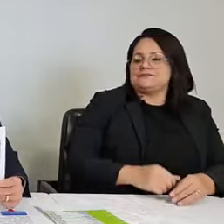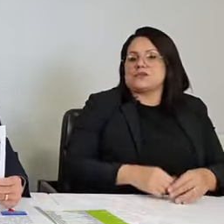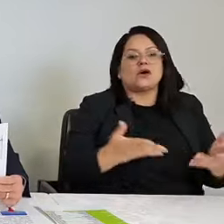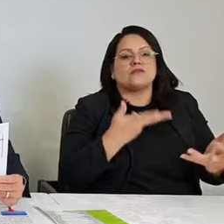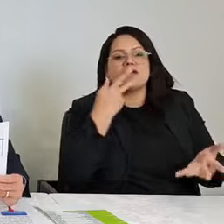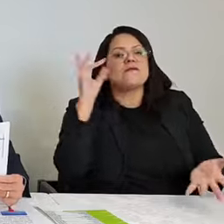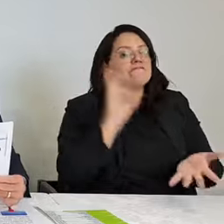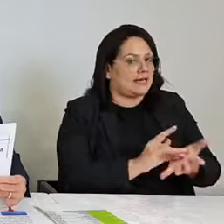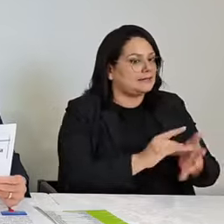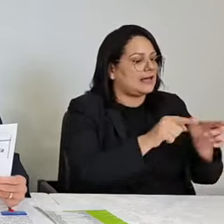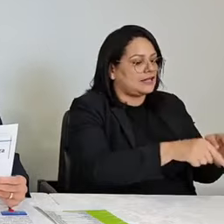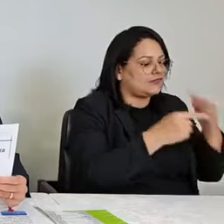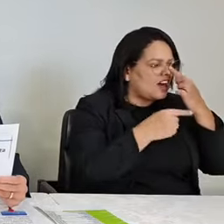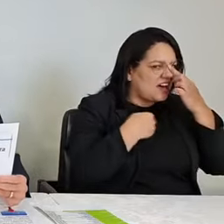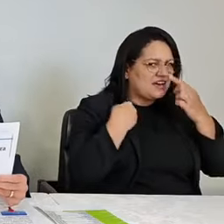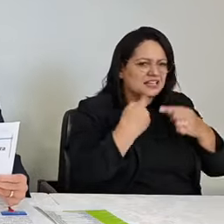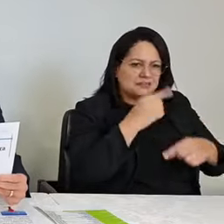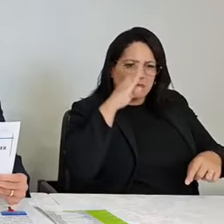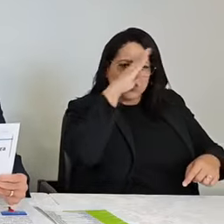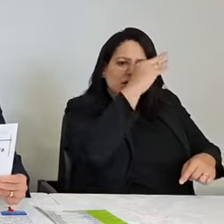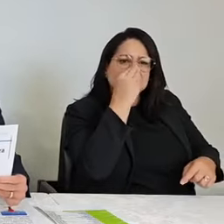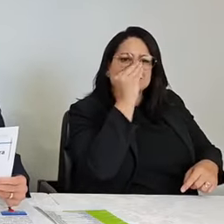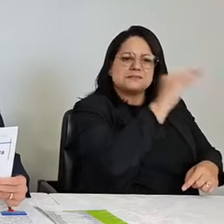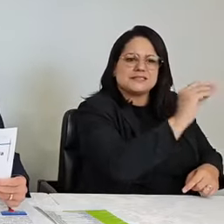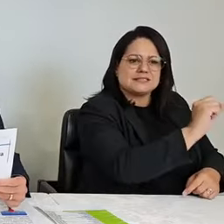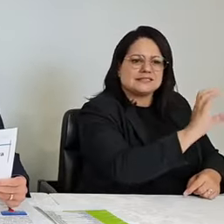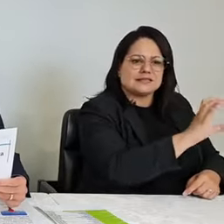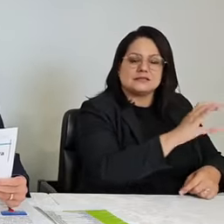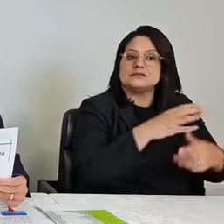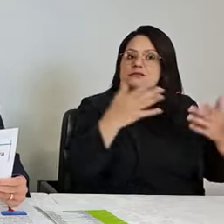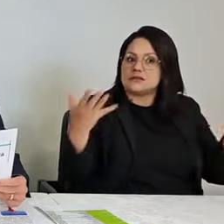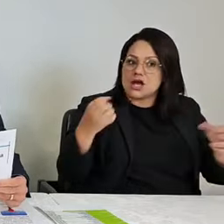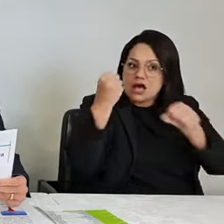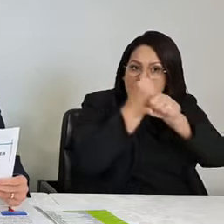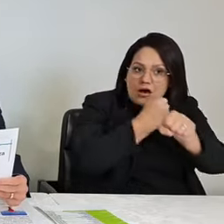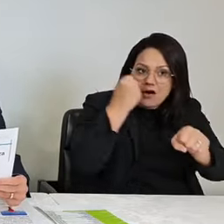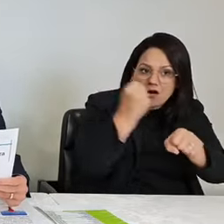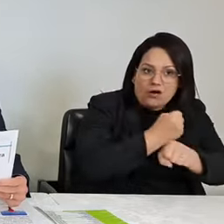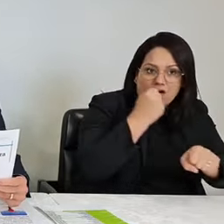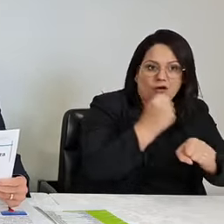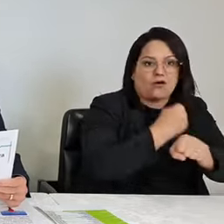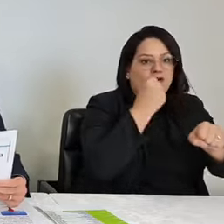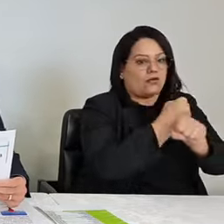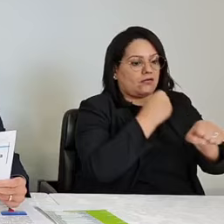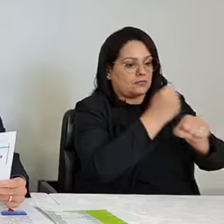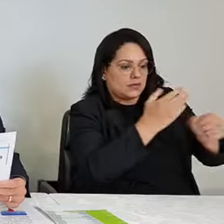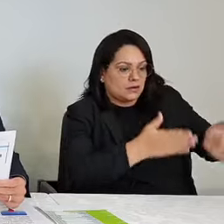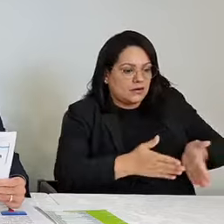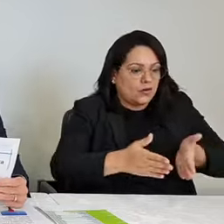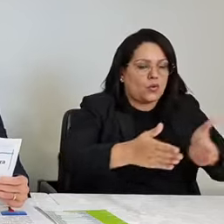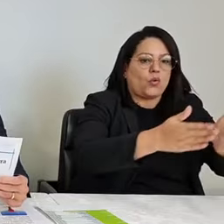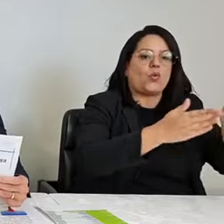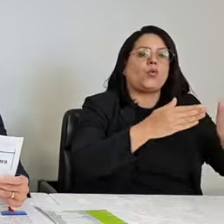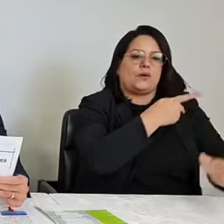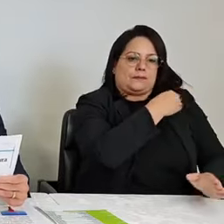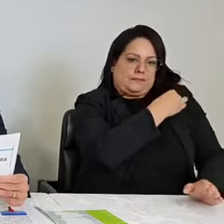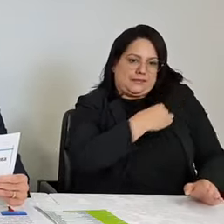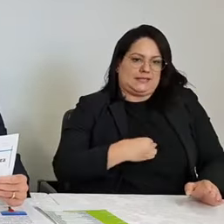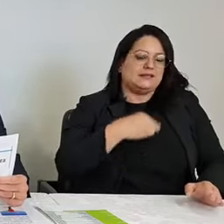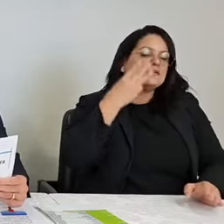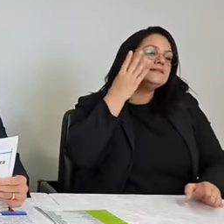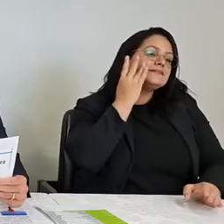né? Era obras para infraestrutura, para o Tarcísio, que Santa Catarina precisa, sim. Então, na